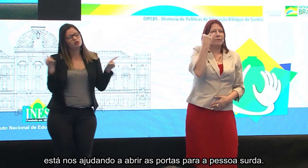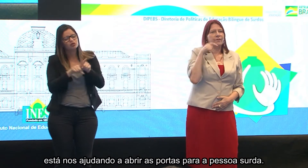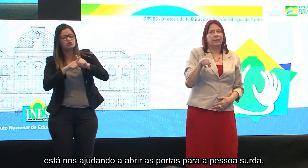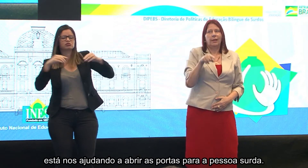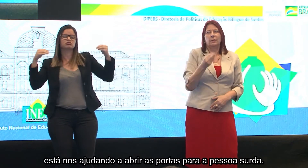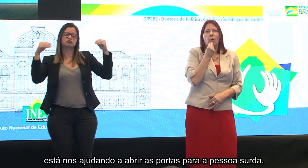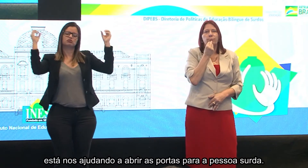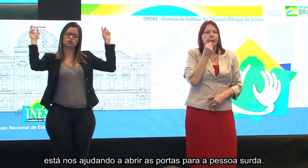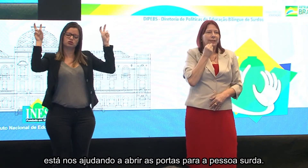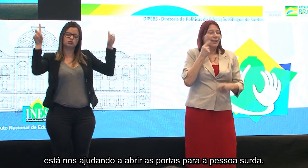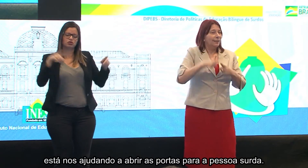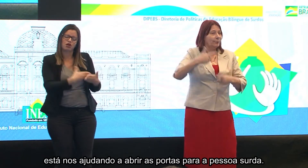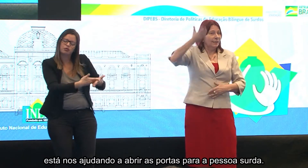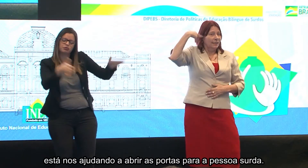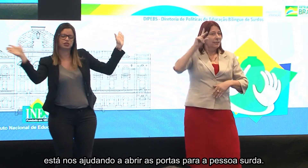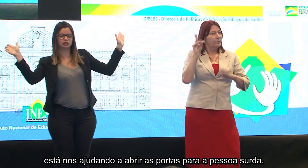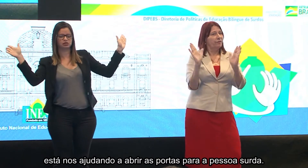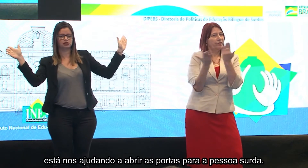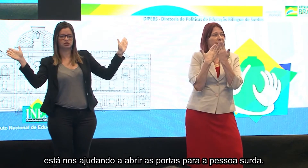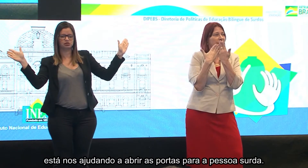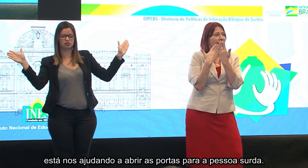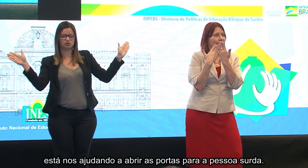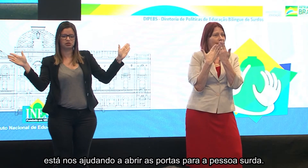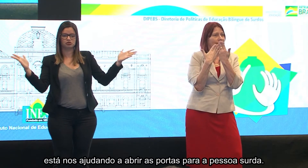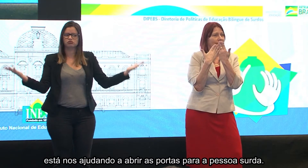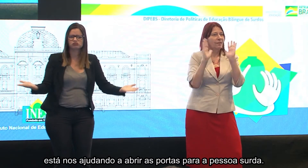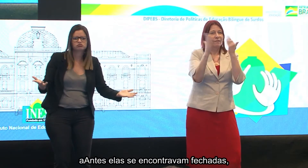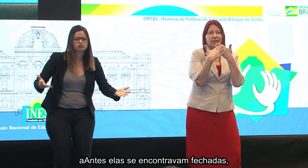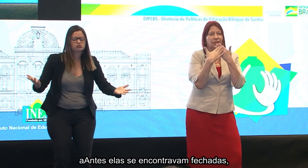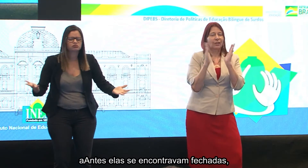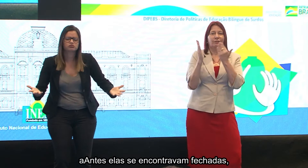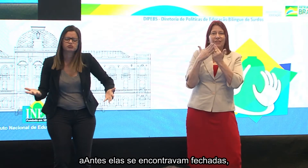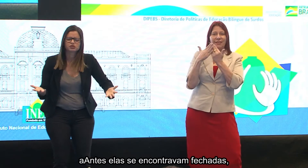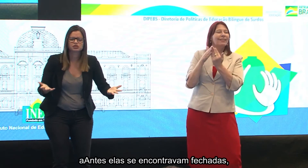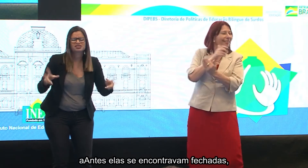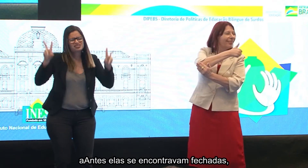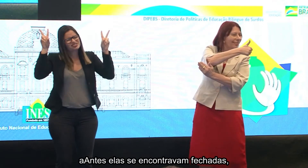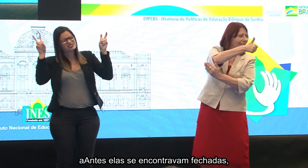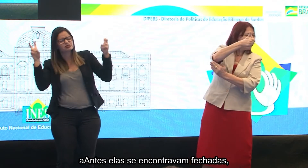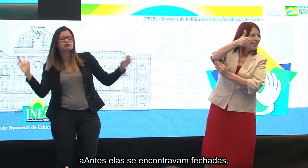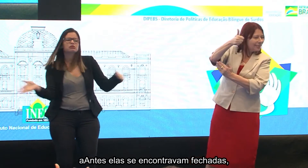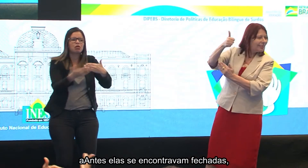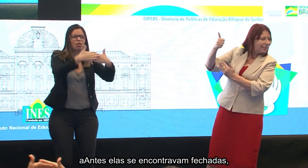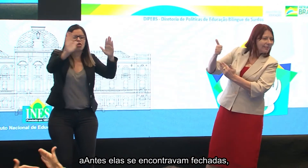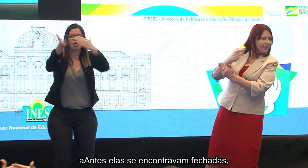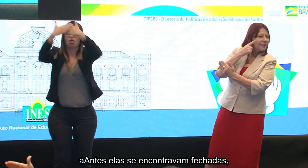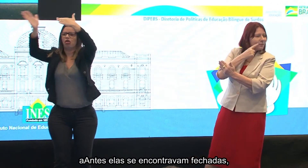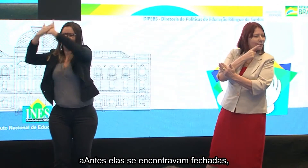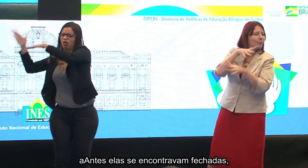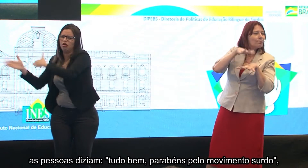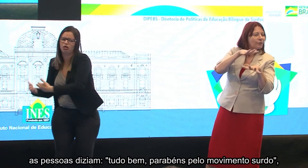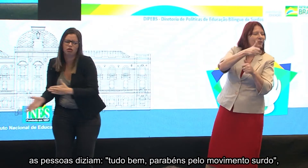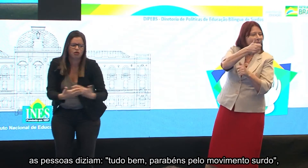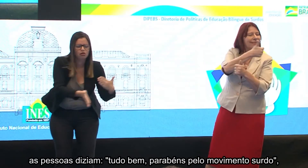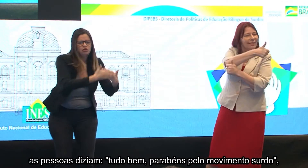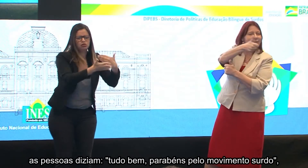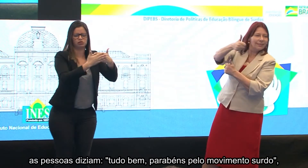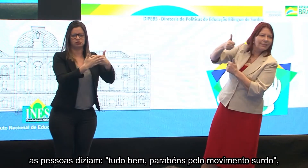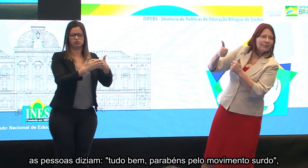ajudando a abrir as portas para a pessoa surda. Antes, elas se encontravam fechadas. As pessoas diziam,